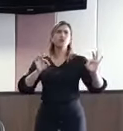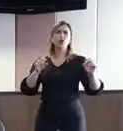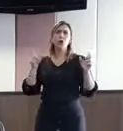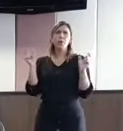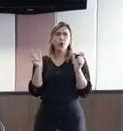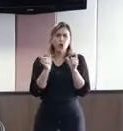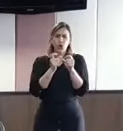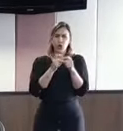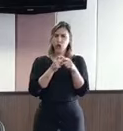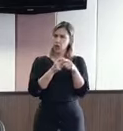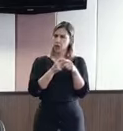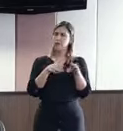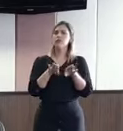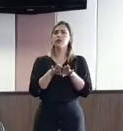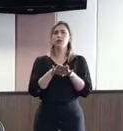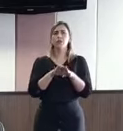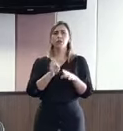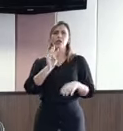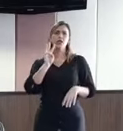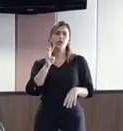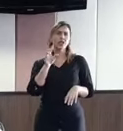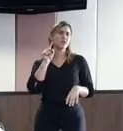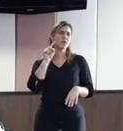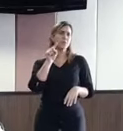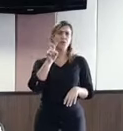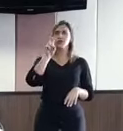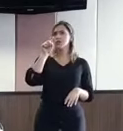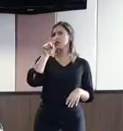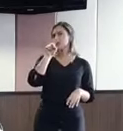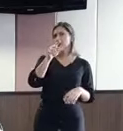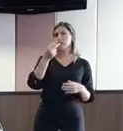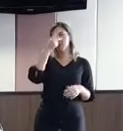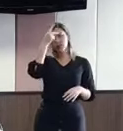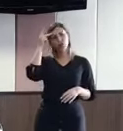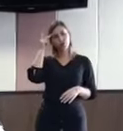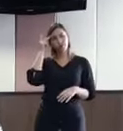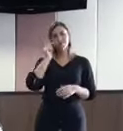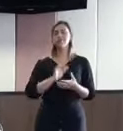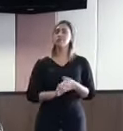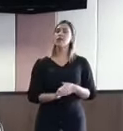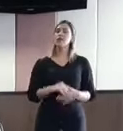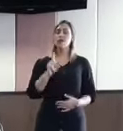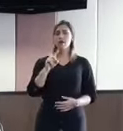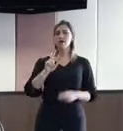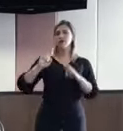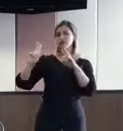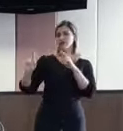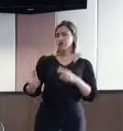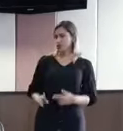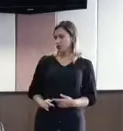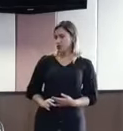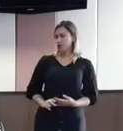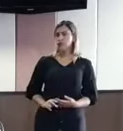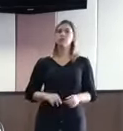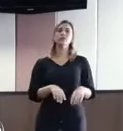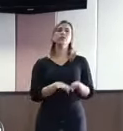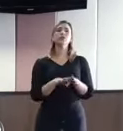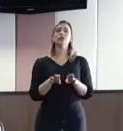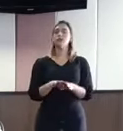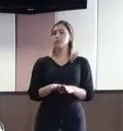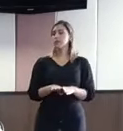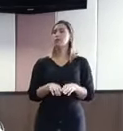do interior, que tem 3 mil, 5 mil, 10 mil habitantes. São realidades muito diferentes, e